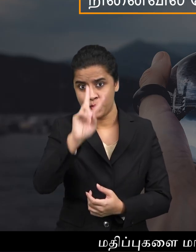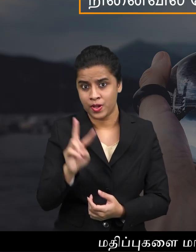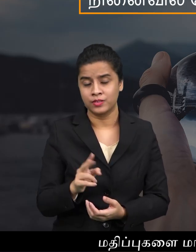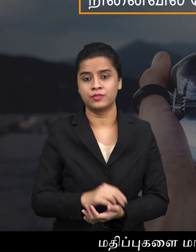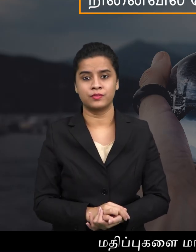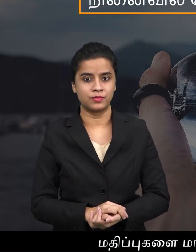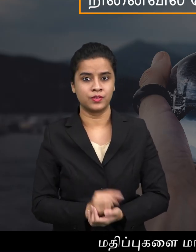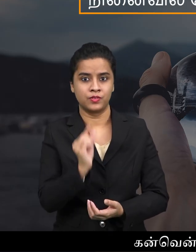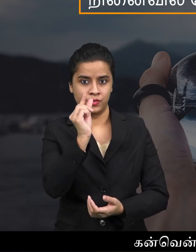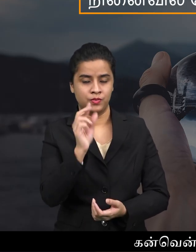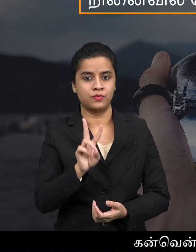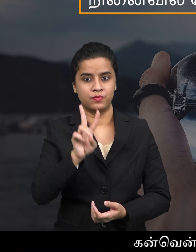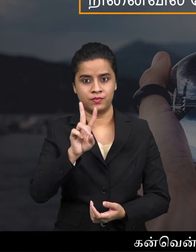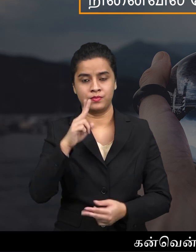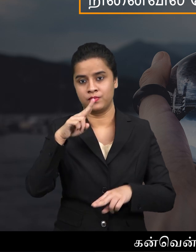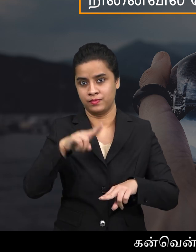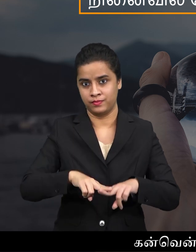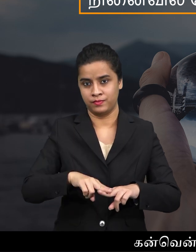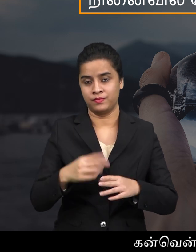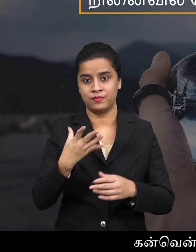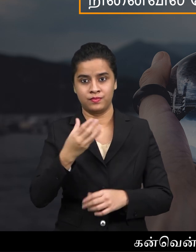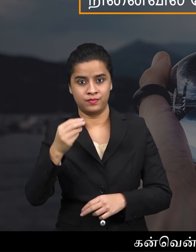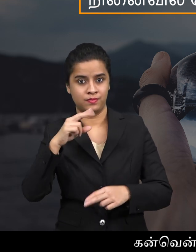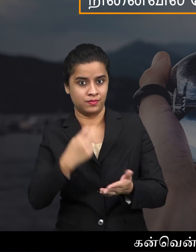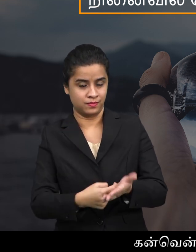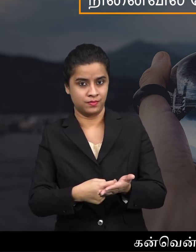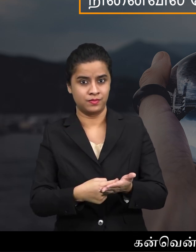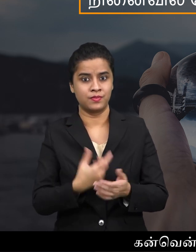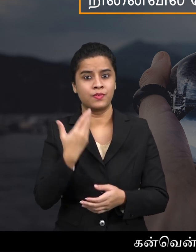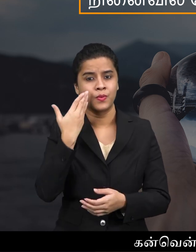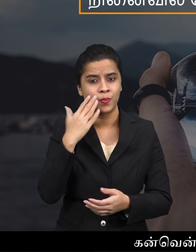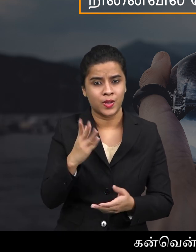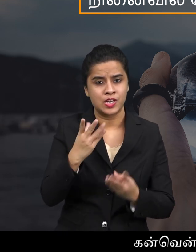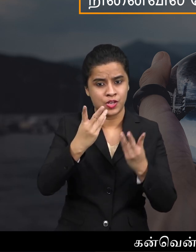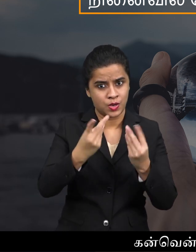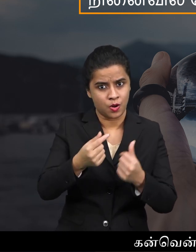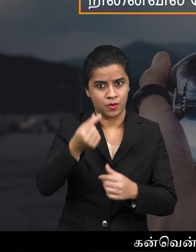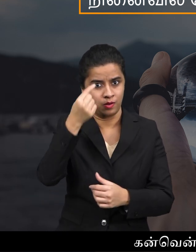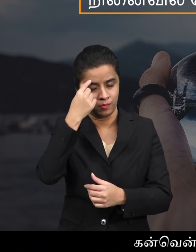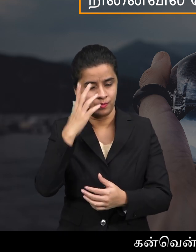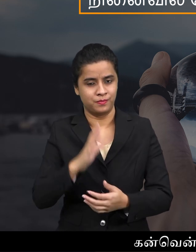மாற்றும்போது புதிய கார்ட்டீசியன் மரபு குறியீடு பயன்படுத்த வேண்டும்.